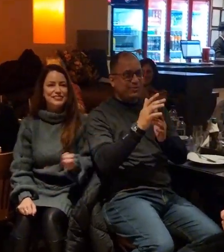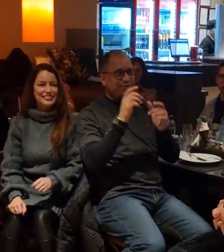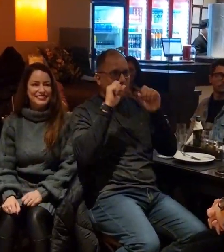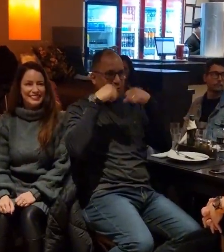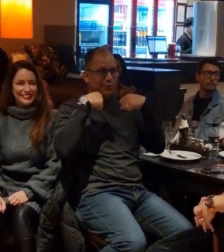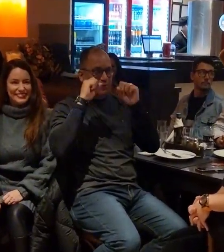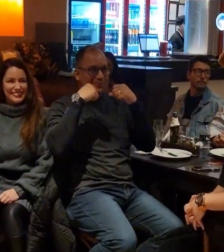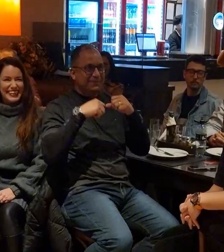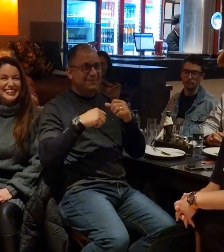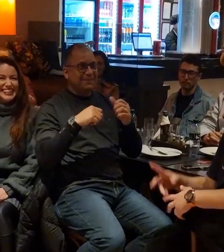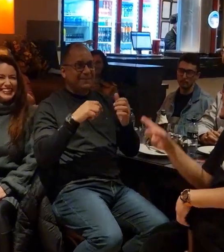Vou falar. Salmo